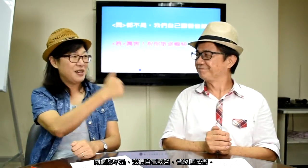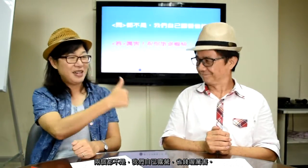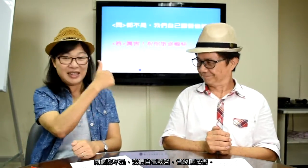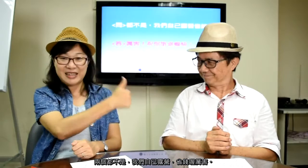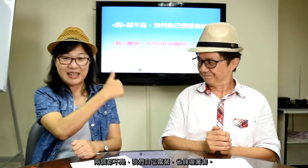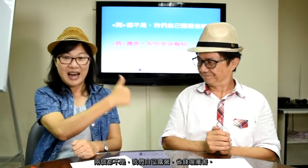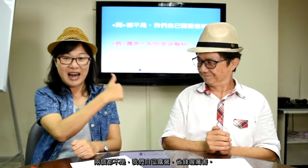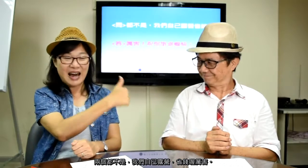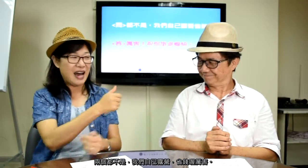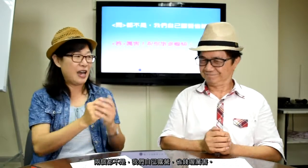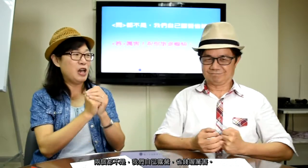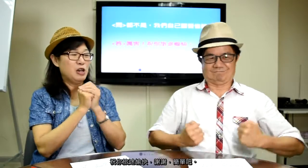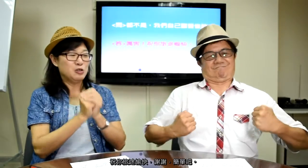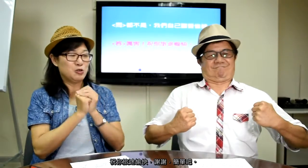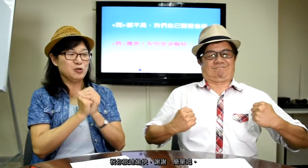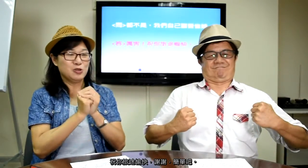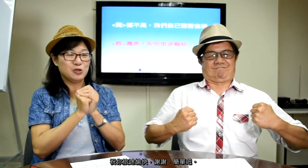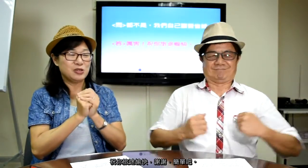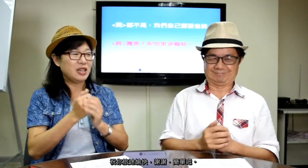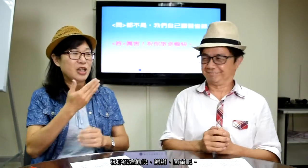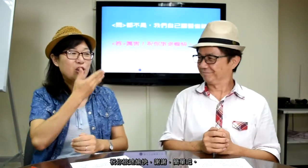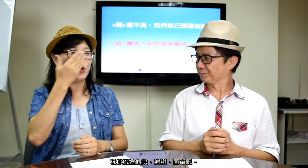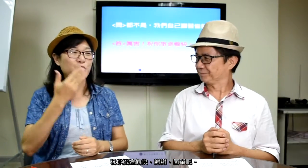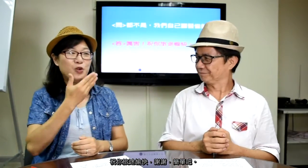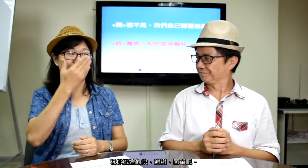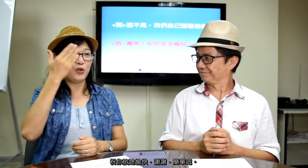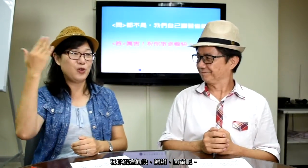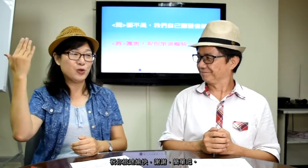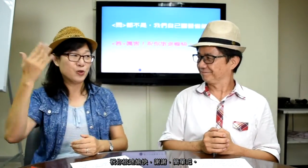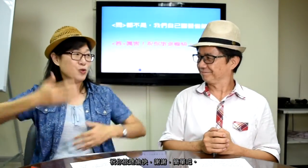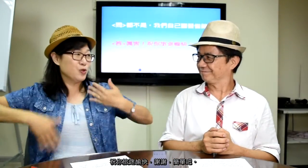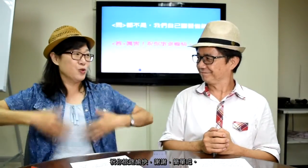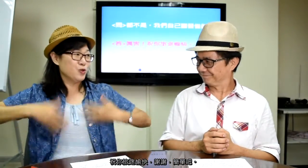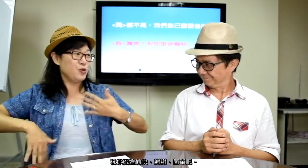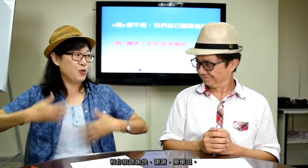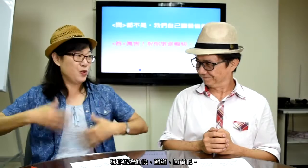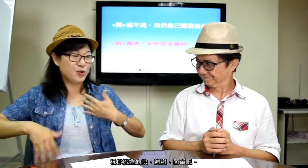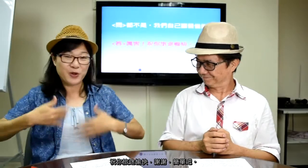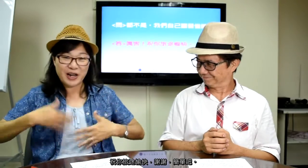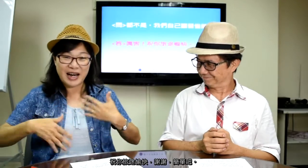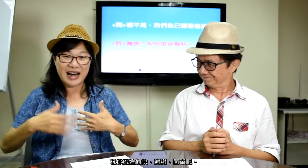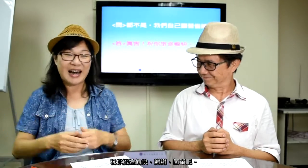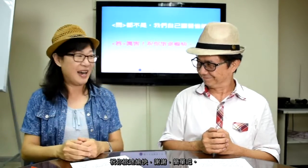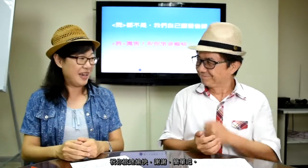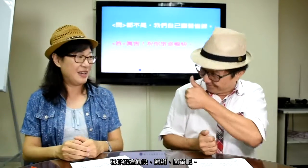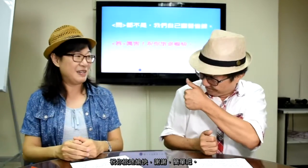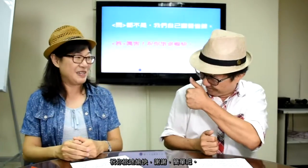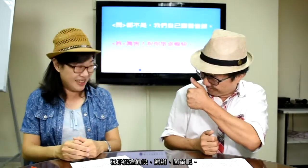厉害！祝你旅途愉快，谢